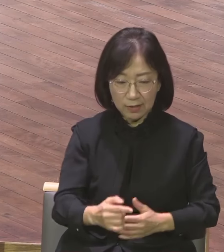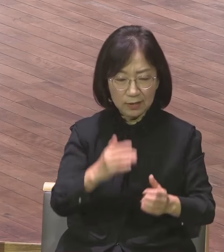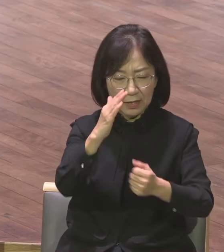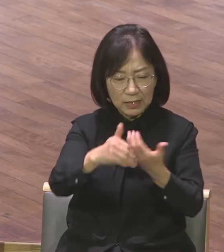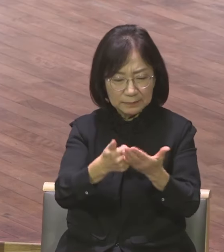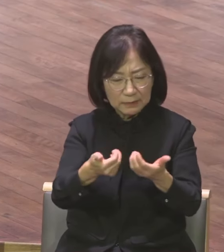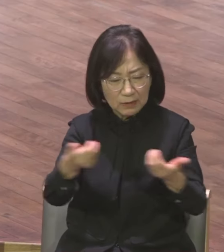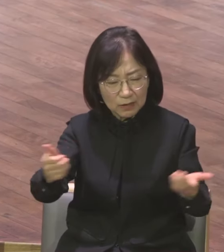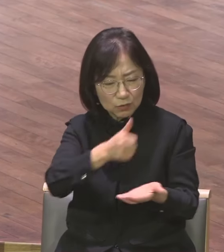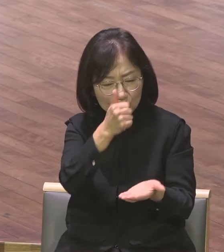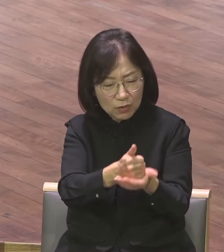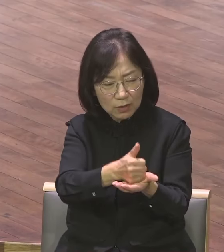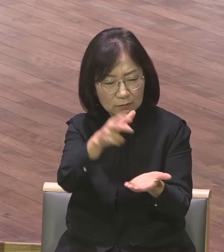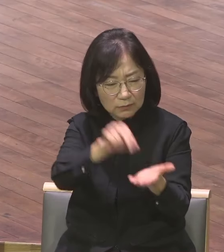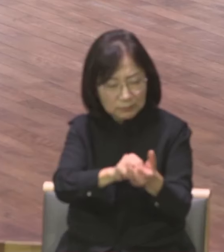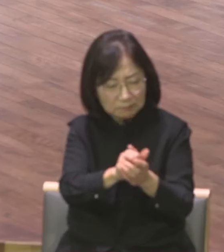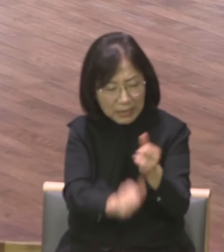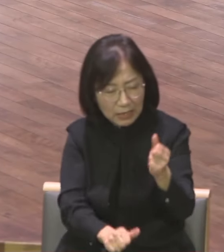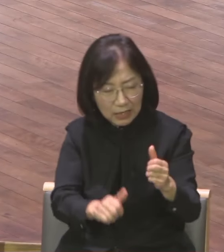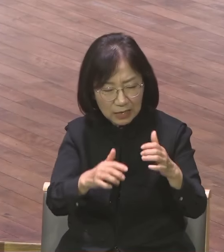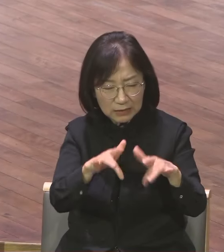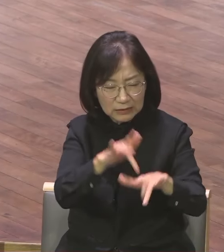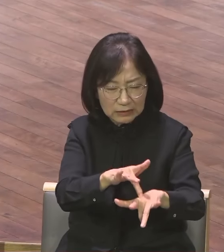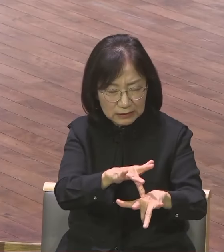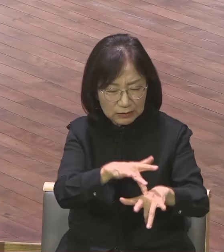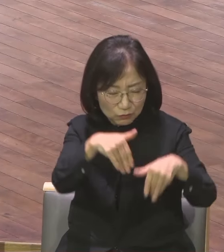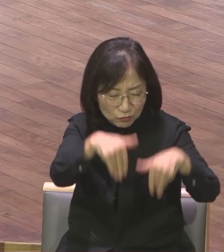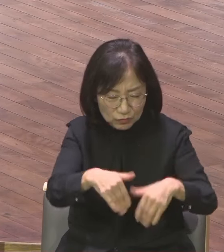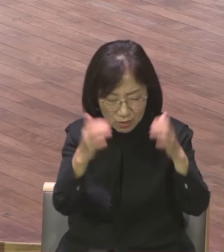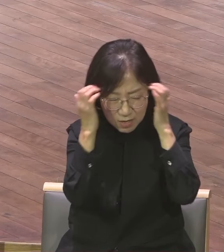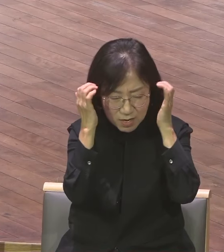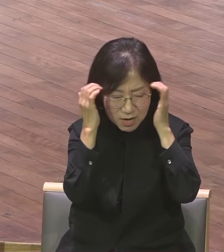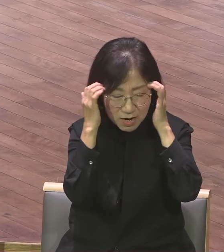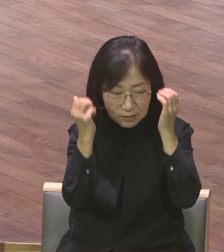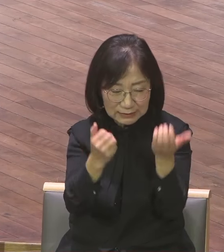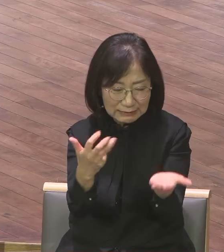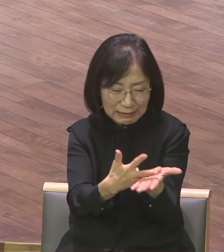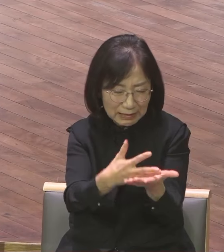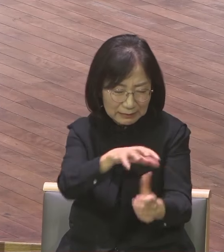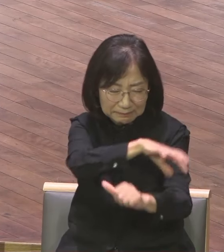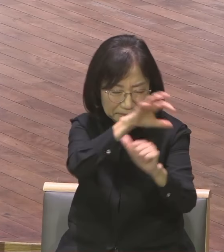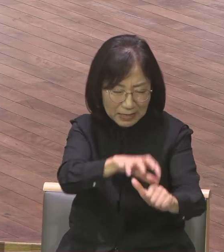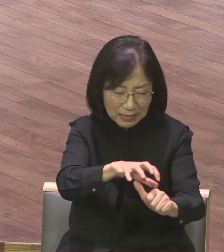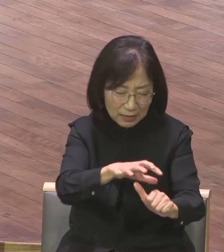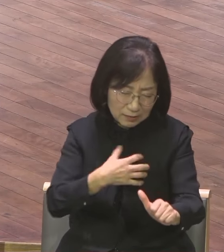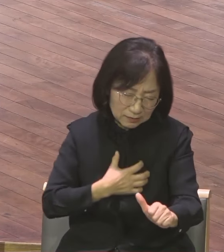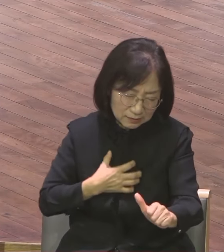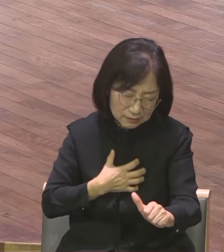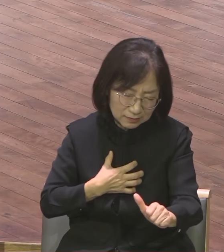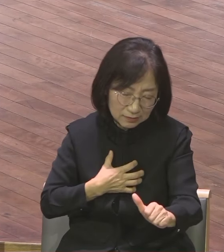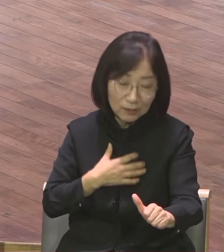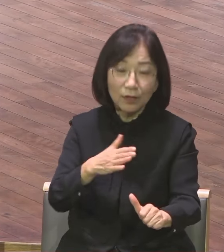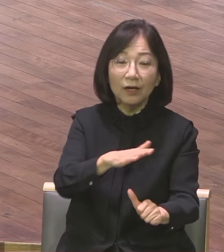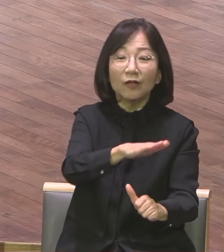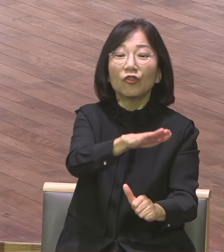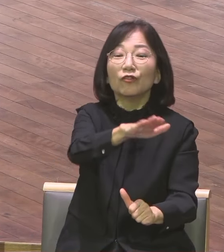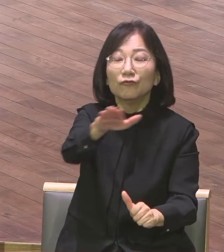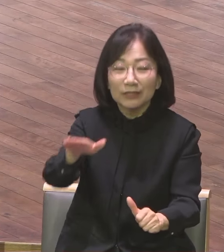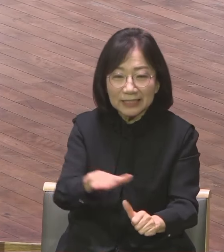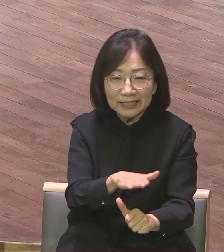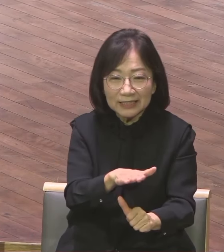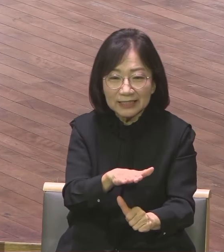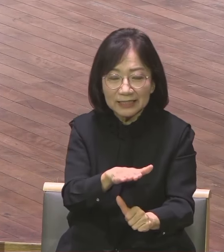문제에 빠져서 사단의 종로를 타고 있는 48장 운명에 빠져서 허우적거리는 우리를